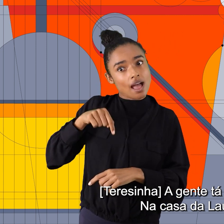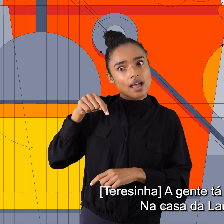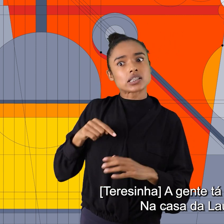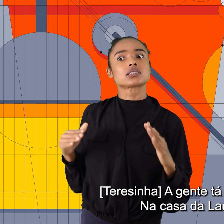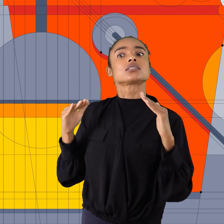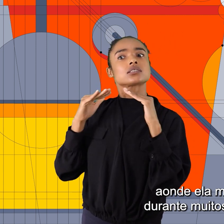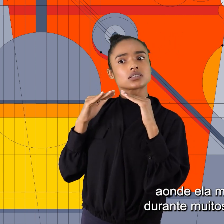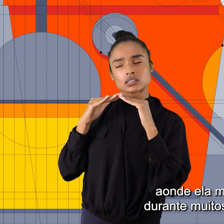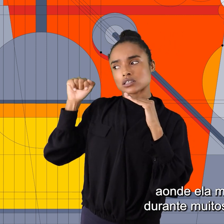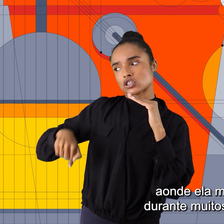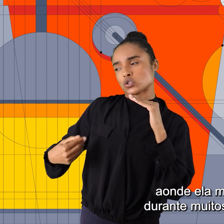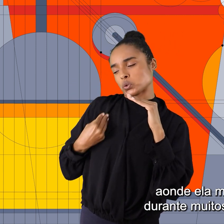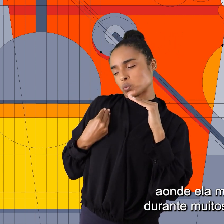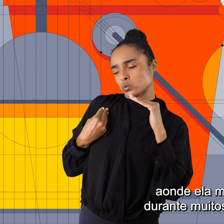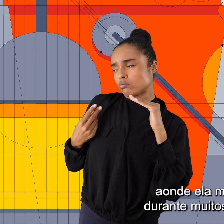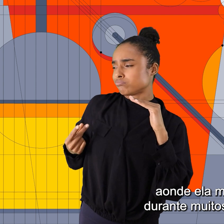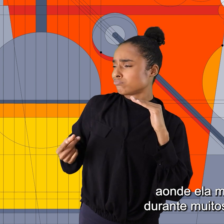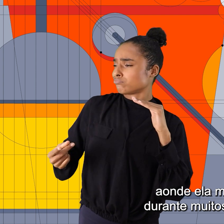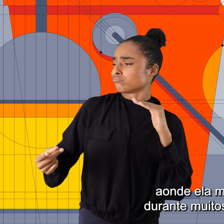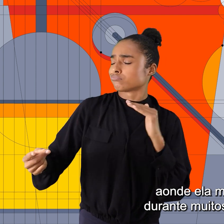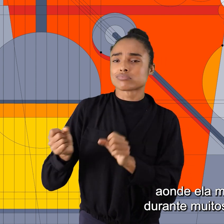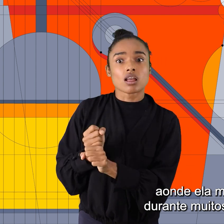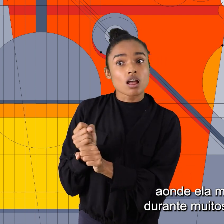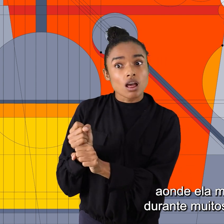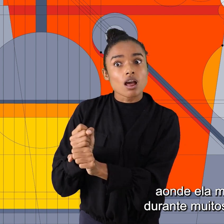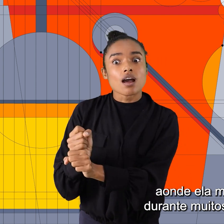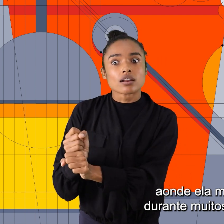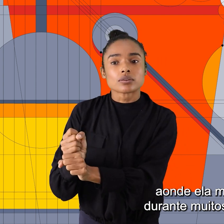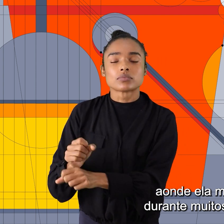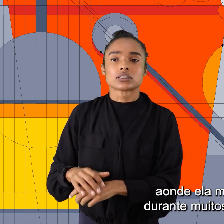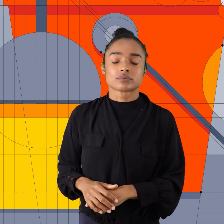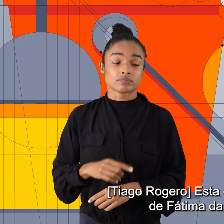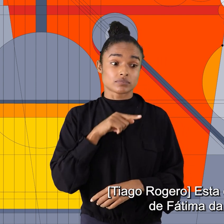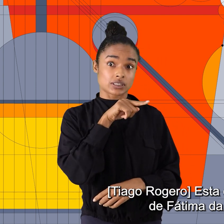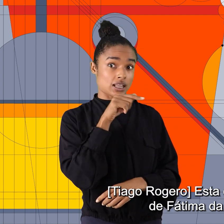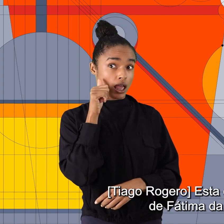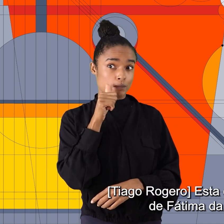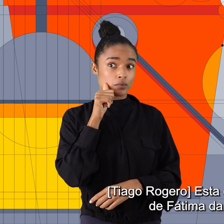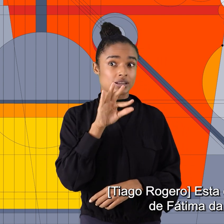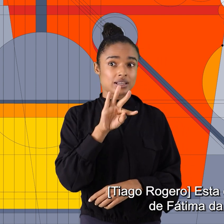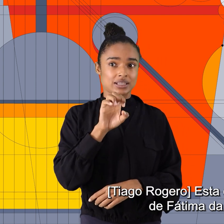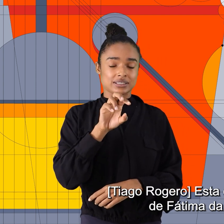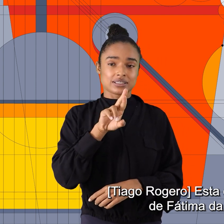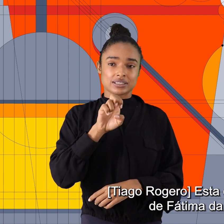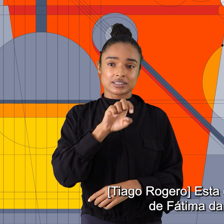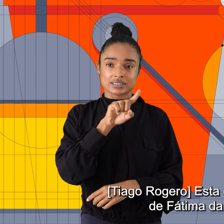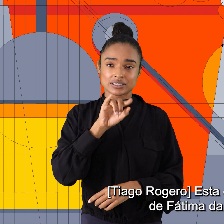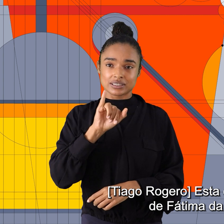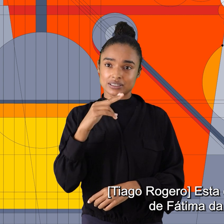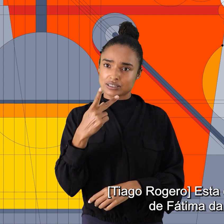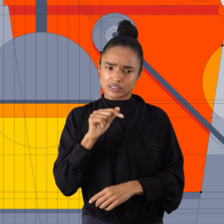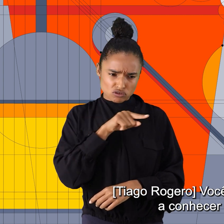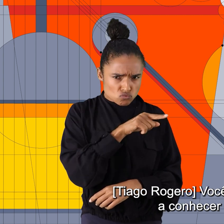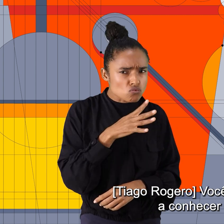da Laudelina, onde ela morou durante muitos anos. Esta é a Terezinha de Fátima da